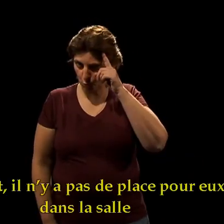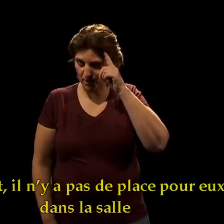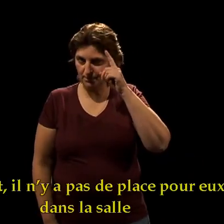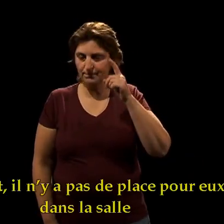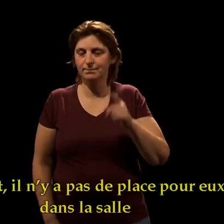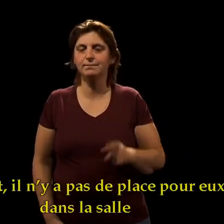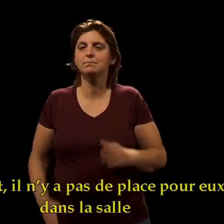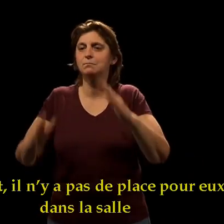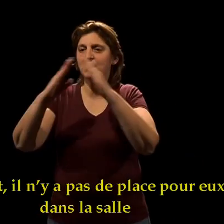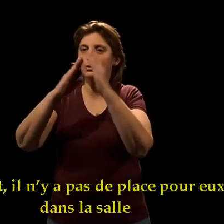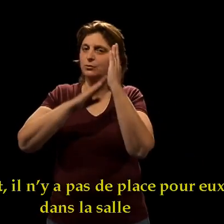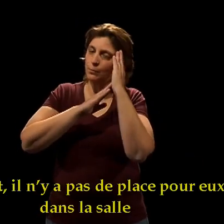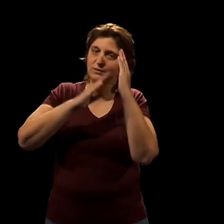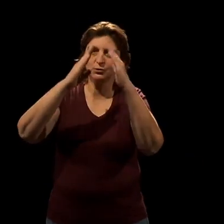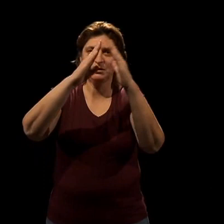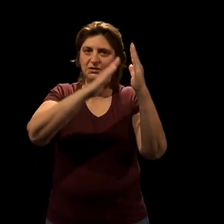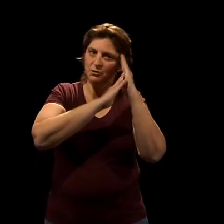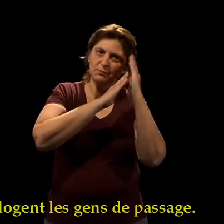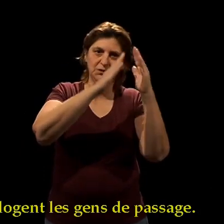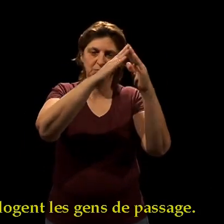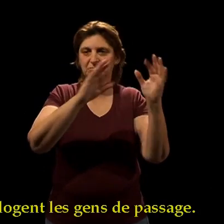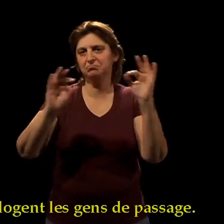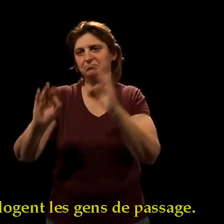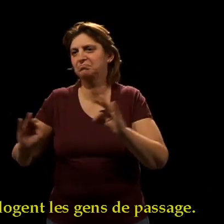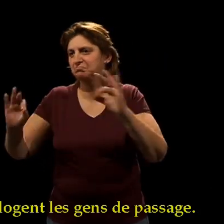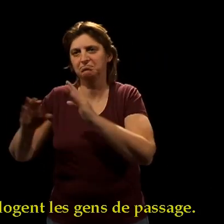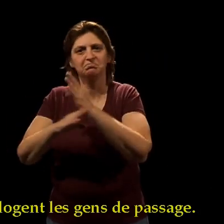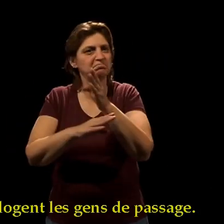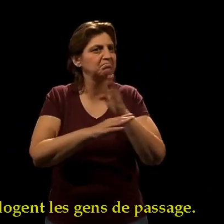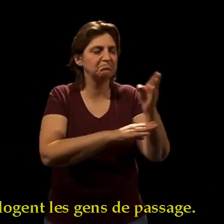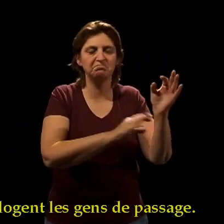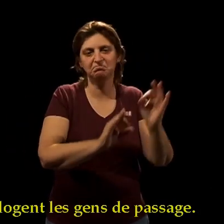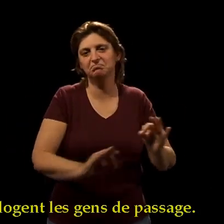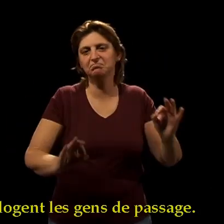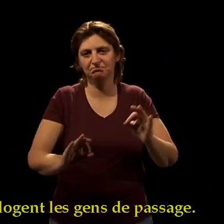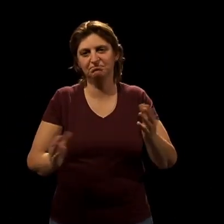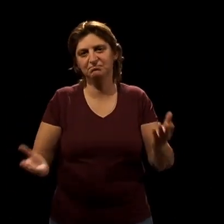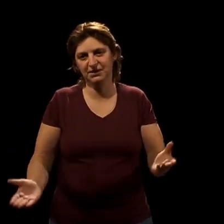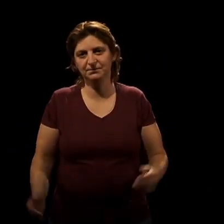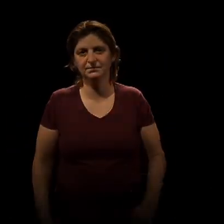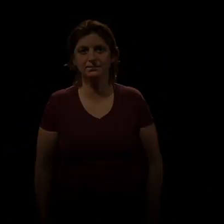En effet, il n'y a pas de place pour eux dans la salle où logent les gens de passage.